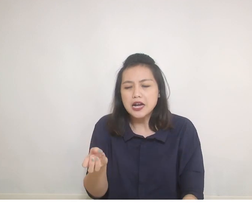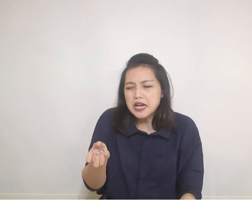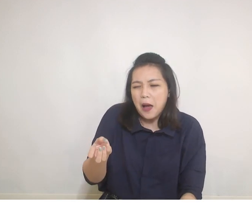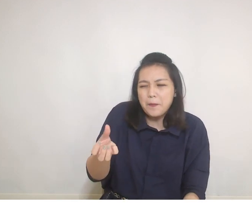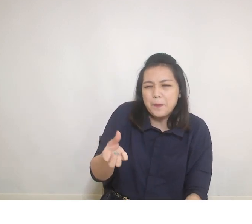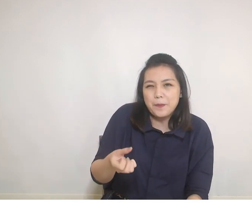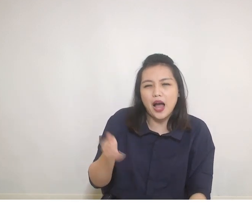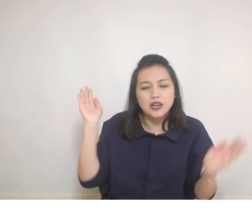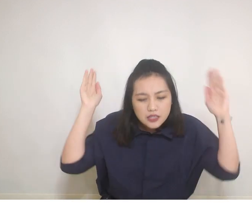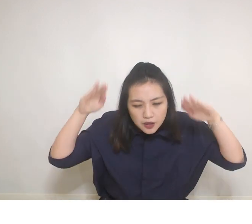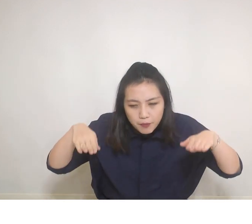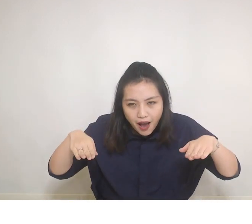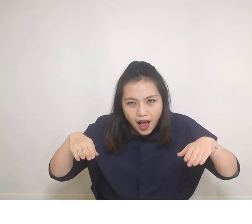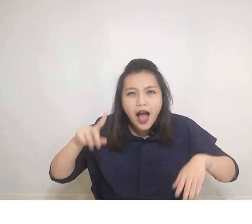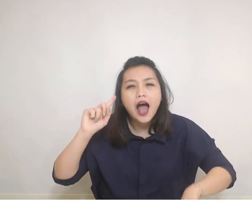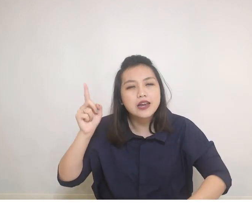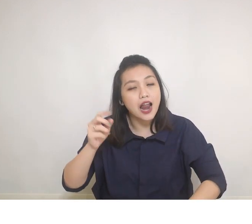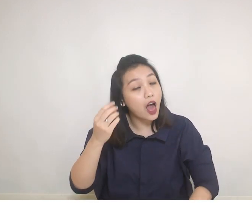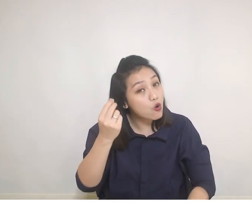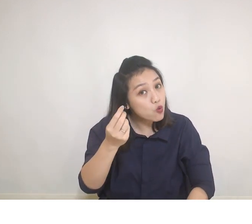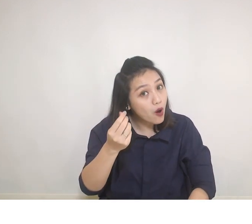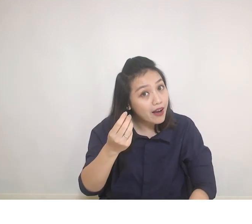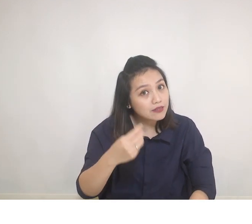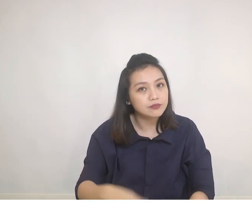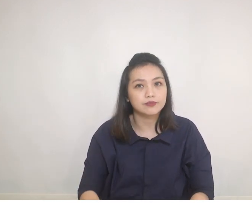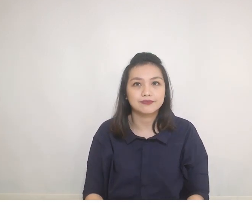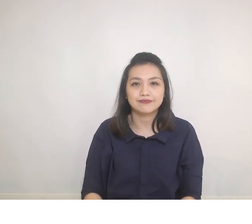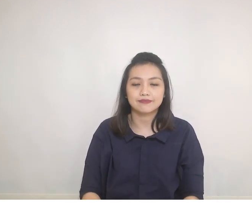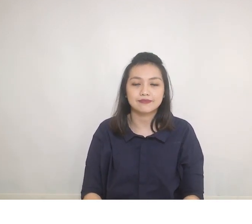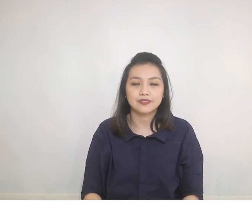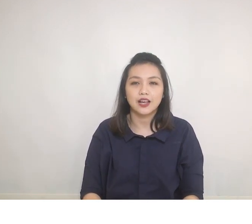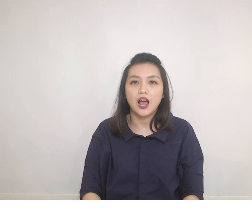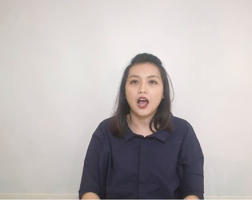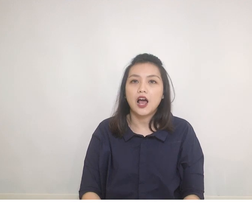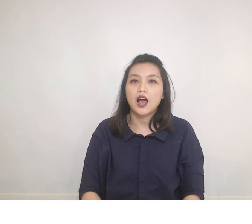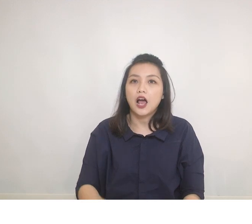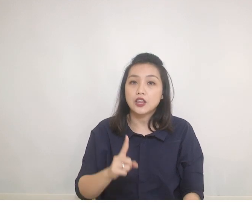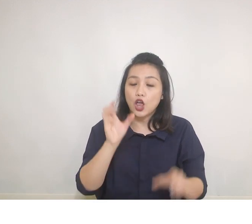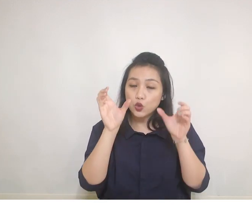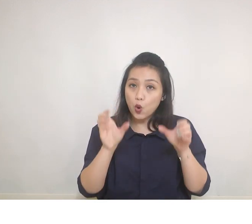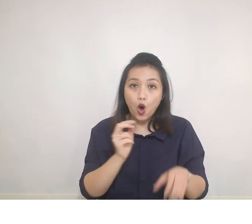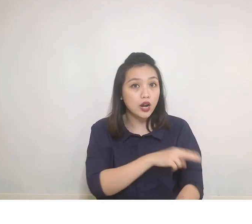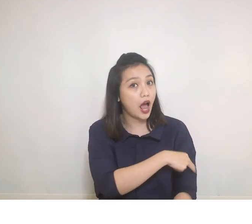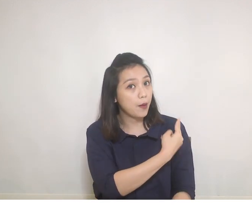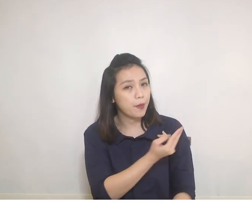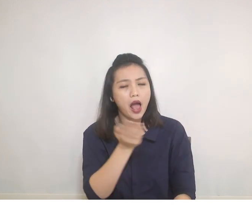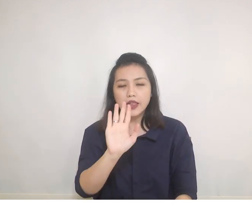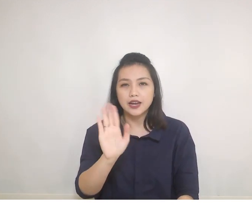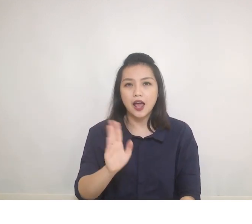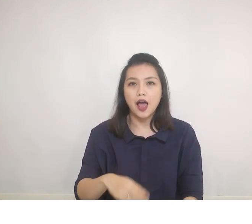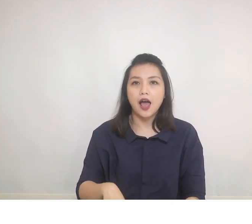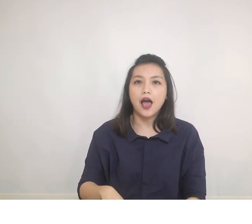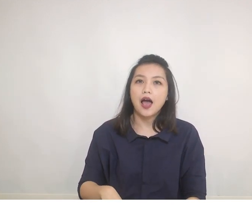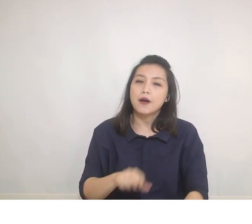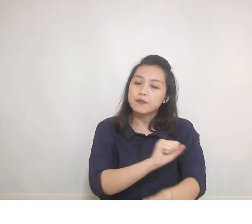adalah uang. Yes. Jadi ini kata-katanya, seorang hamba tidak dapat mengabdi kepada dua tuan. Ini terutama berbicara